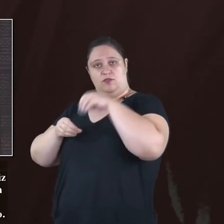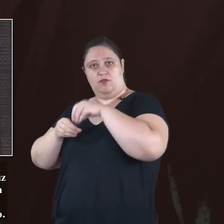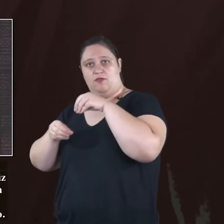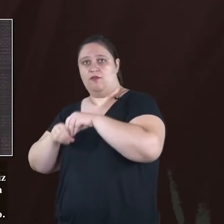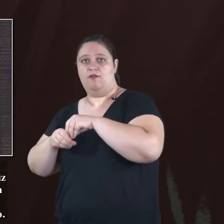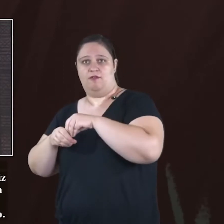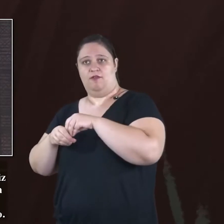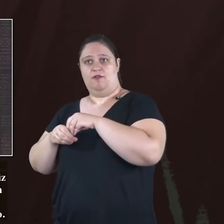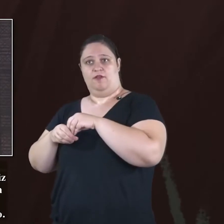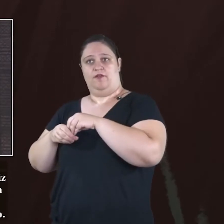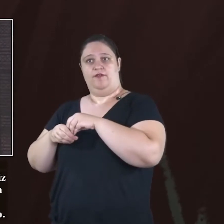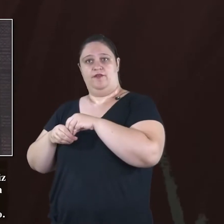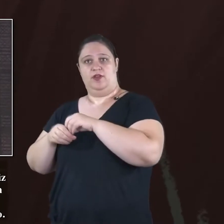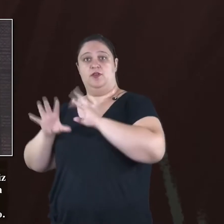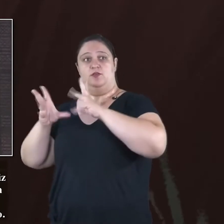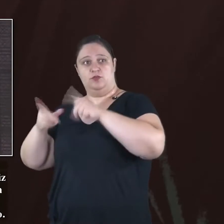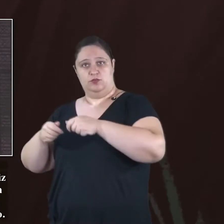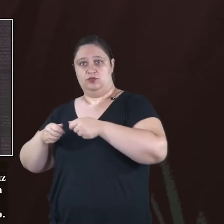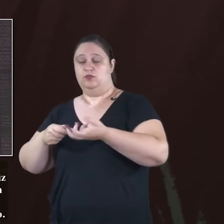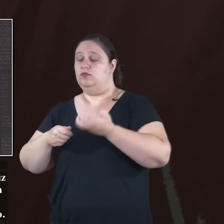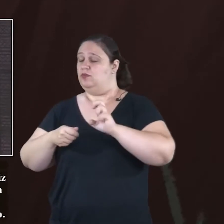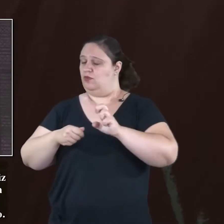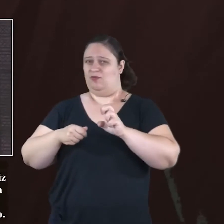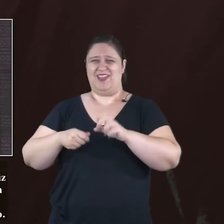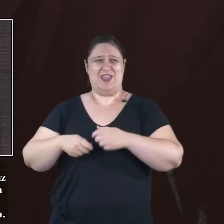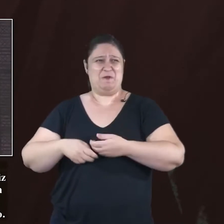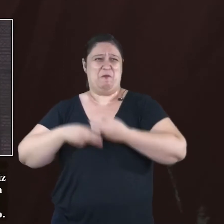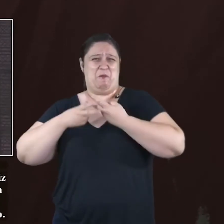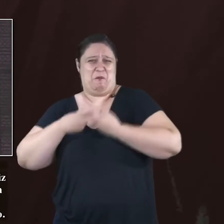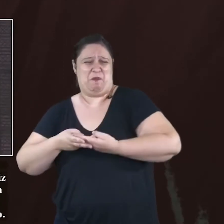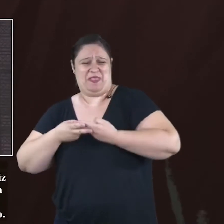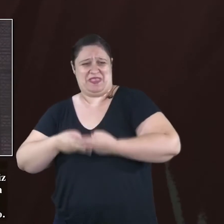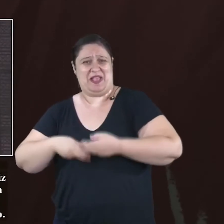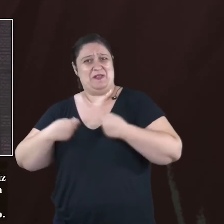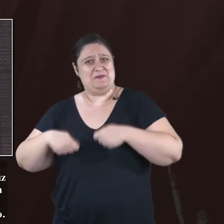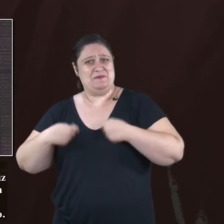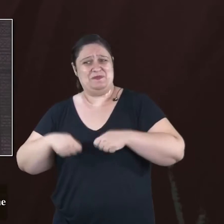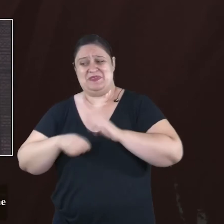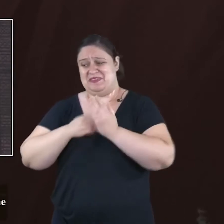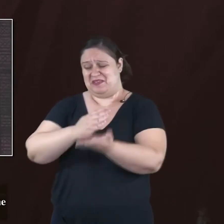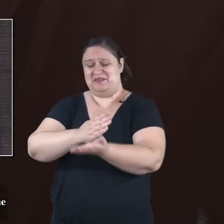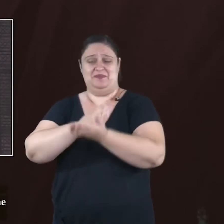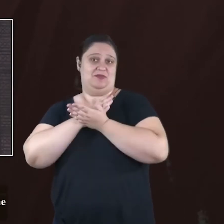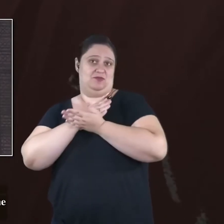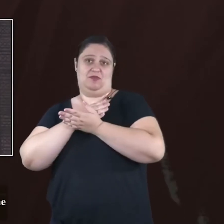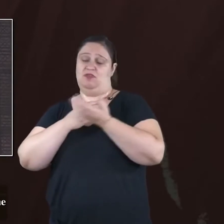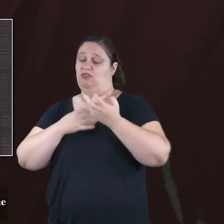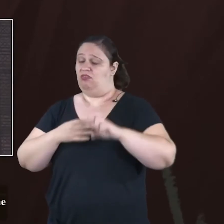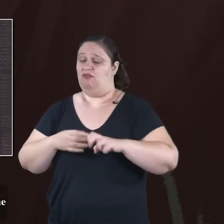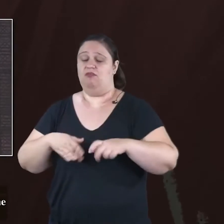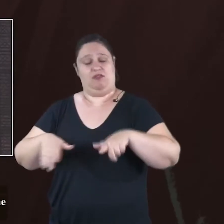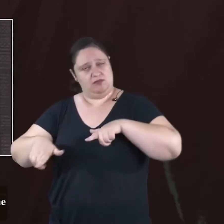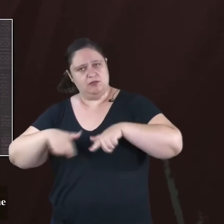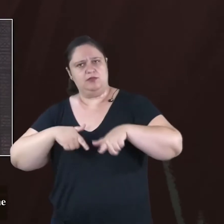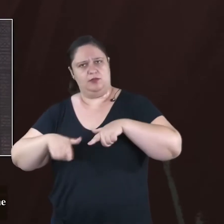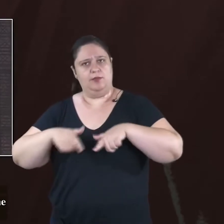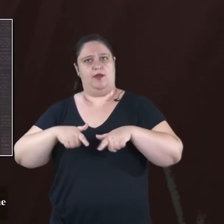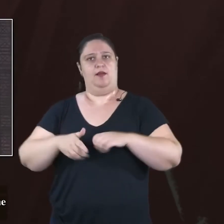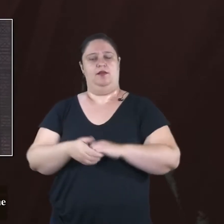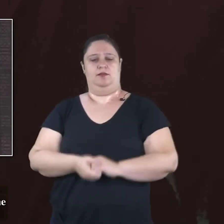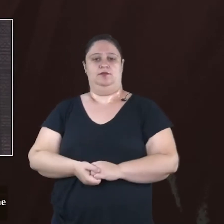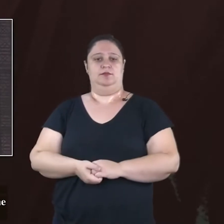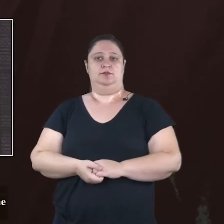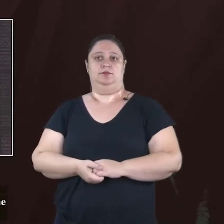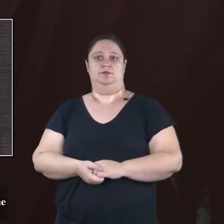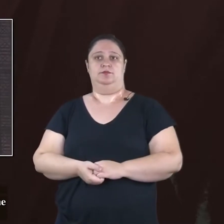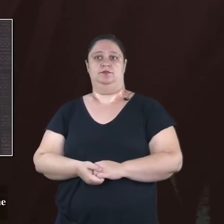me guardarei de você pesado. A verdade de Cristo em mim, Então, bom, eu não vou falar